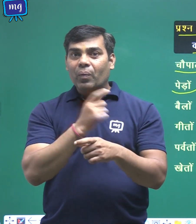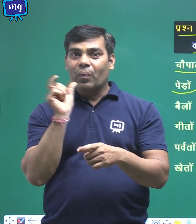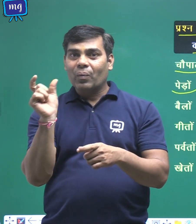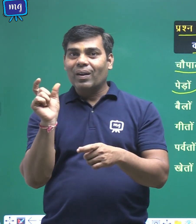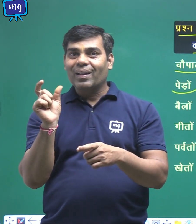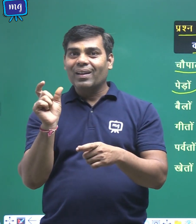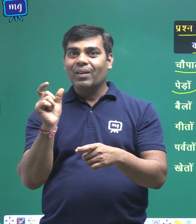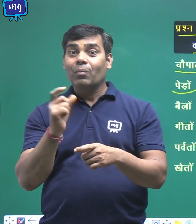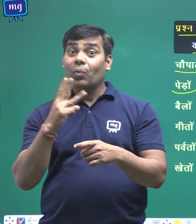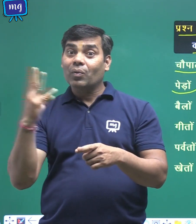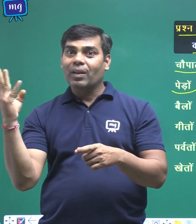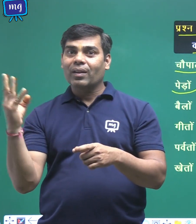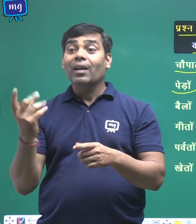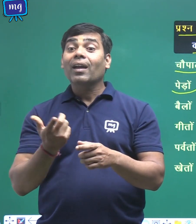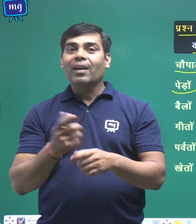क्या आएगा?